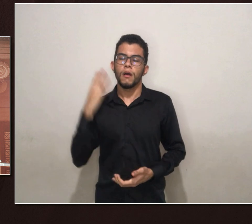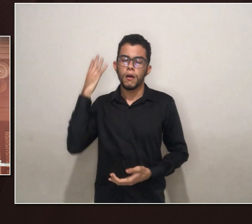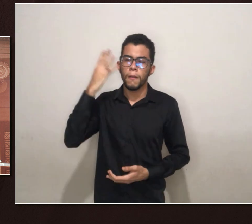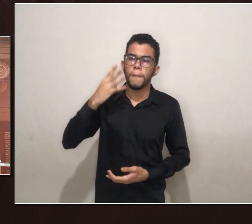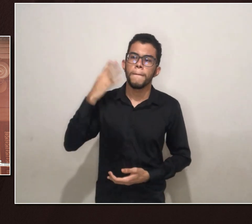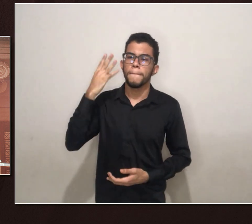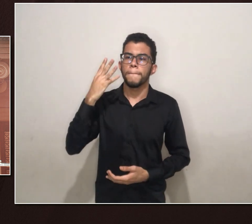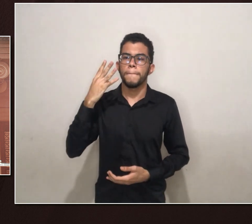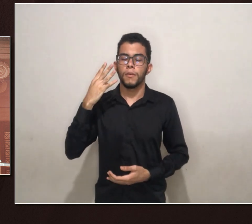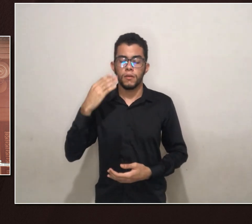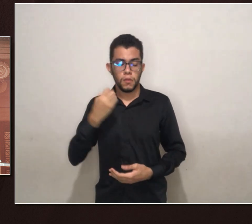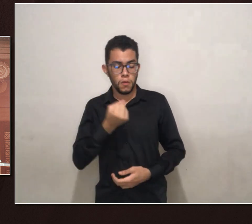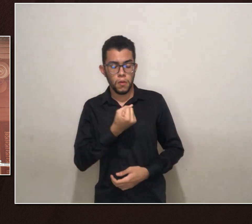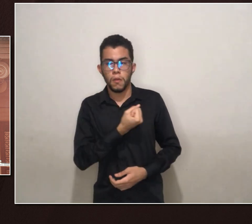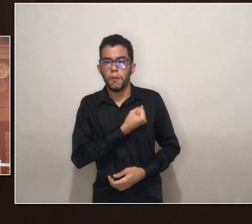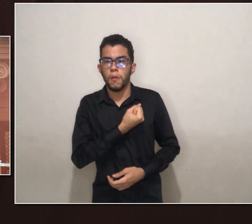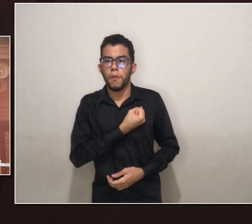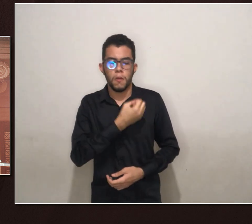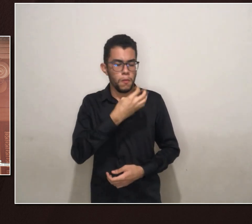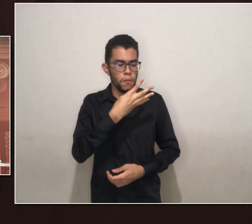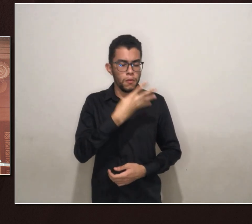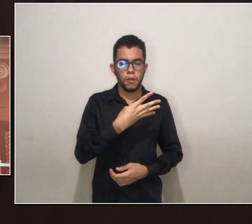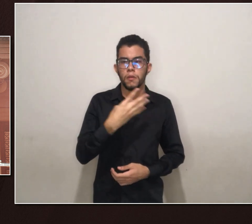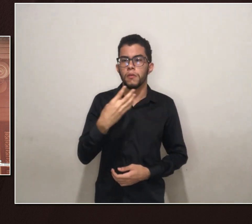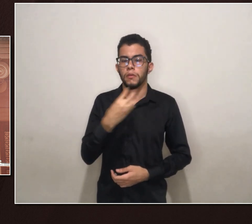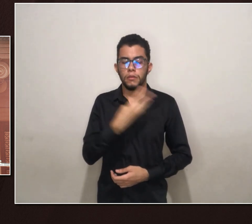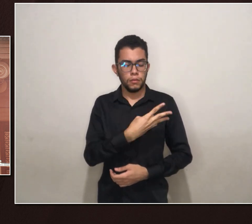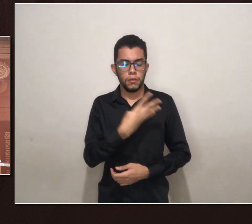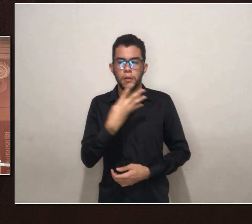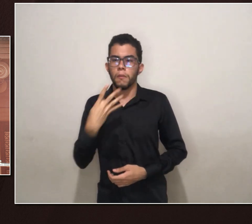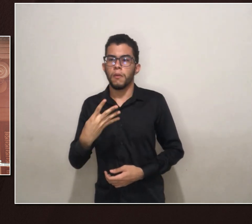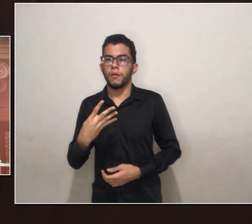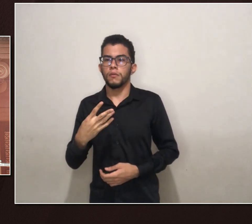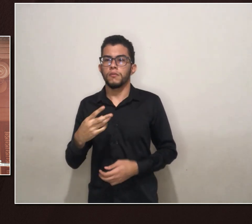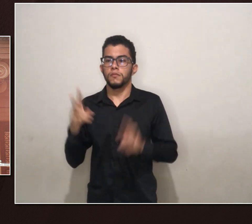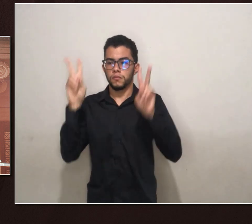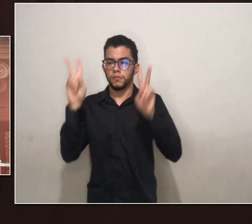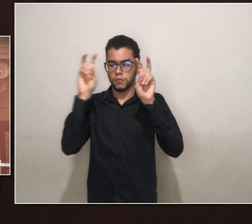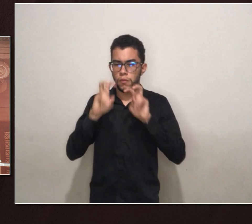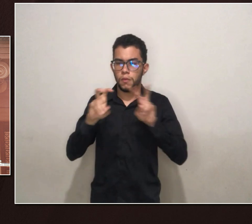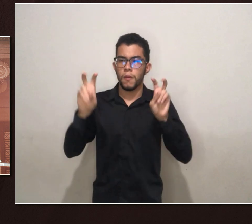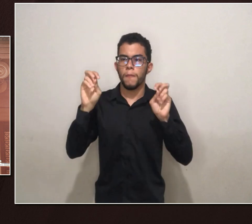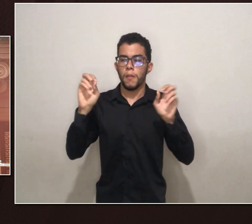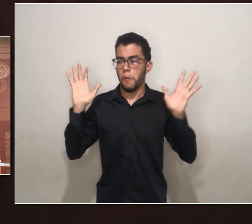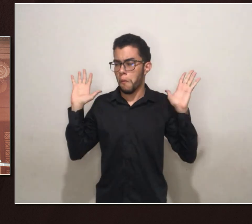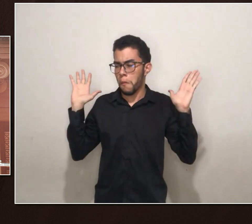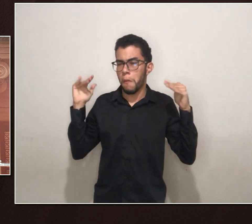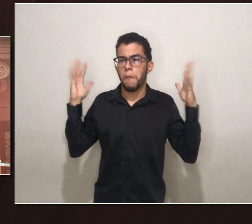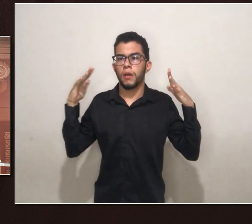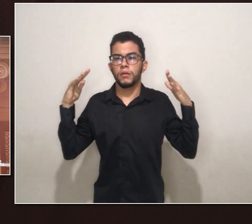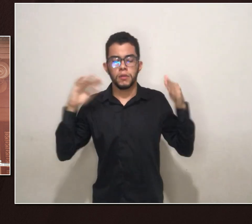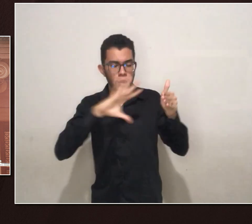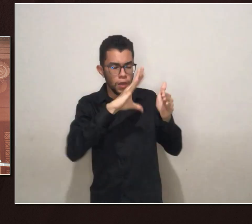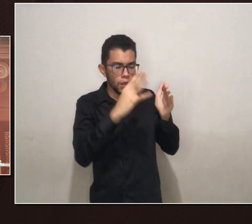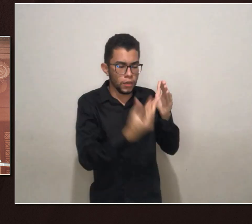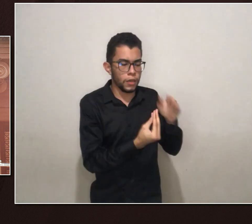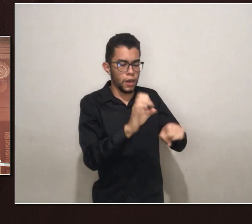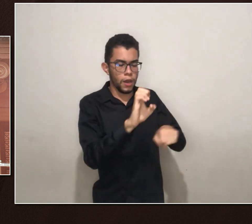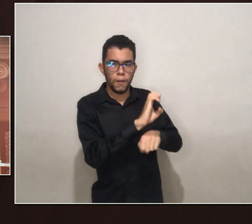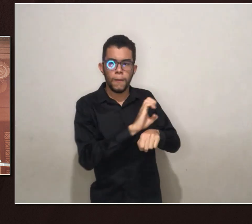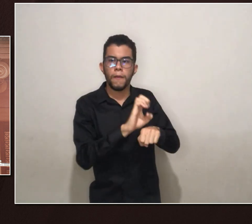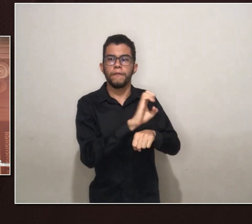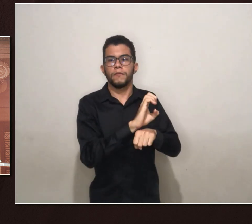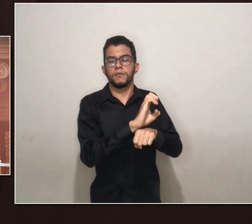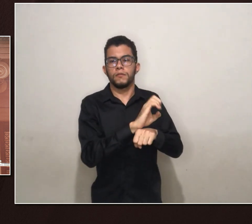34, que tem por título Ao Anjo da Igreja em Éfeso, leitura da